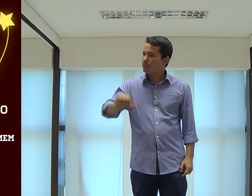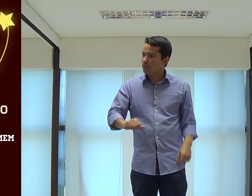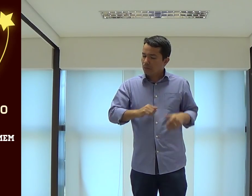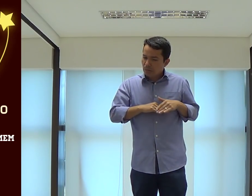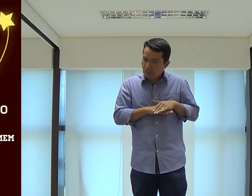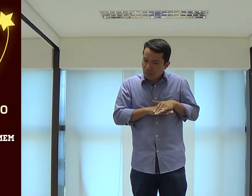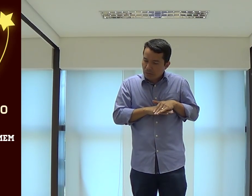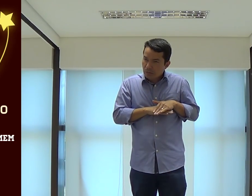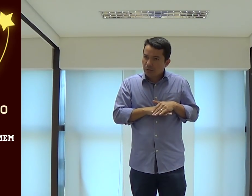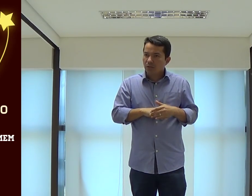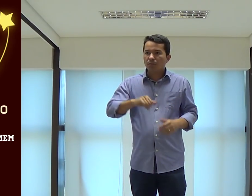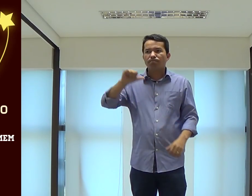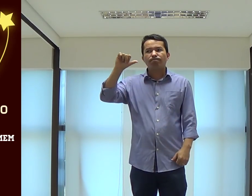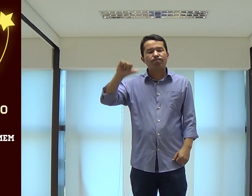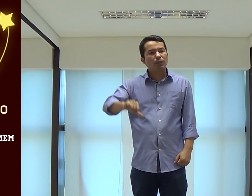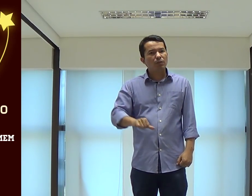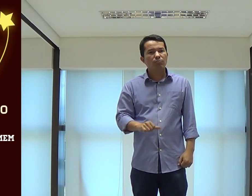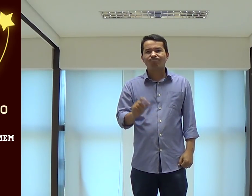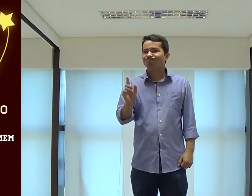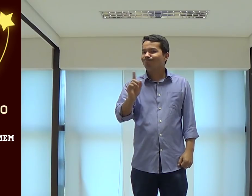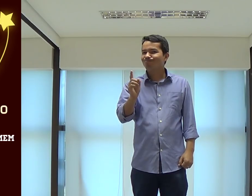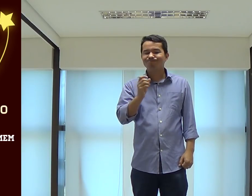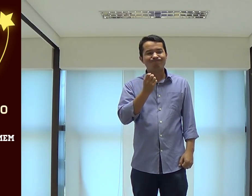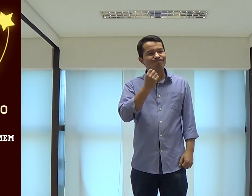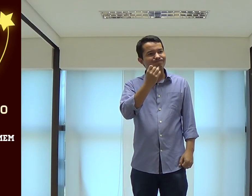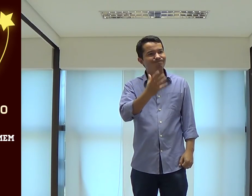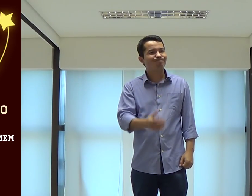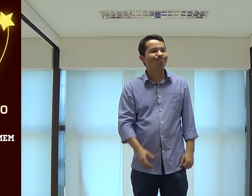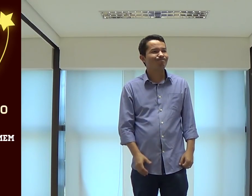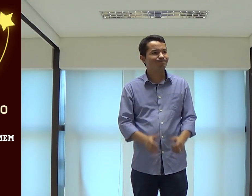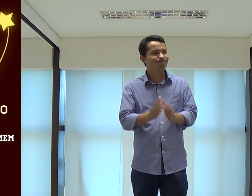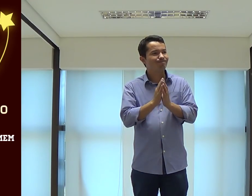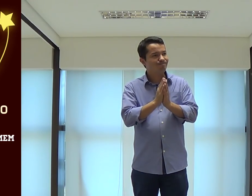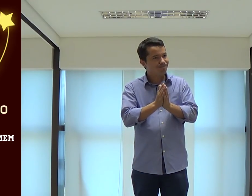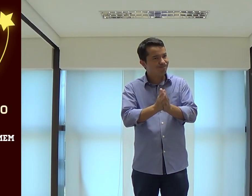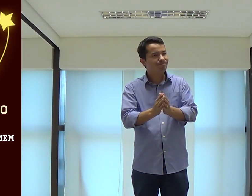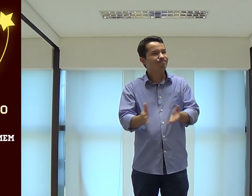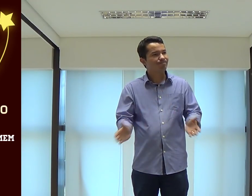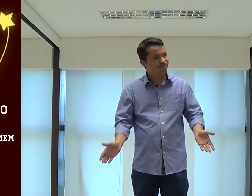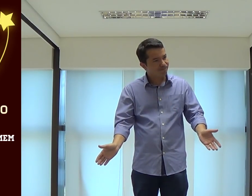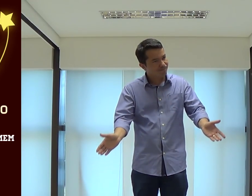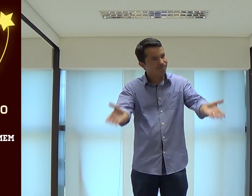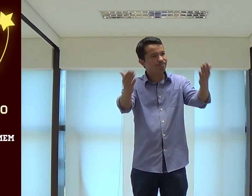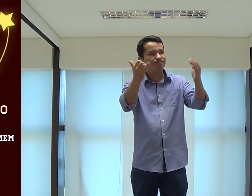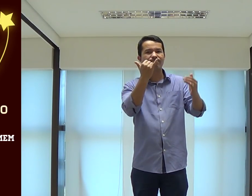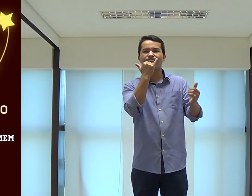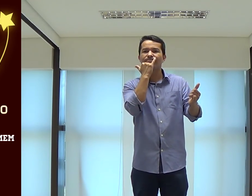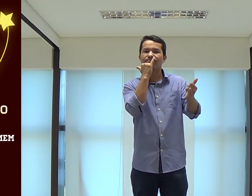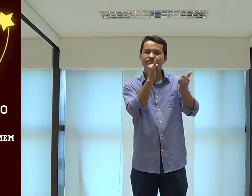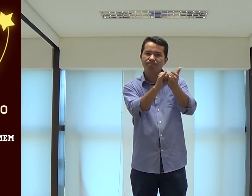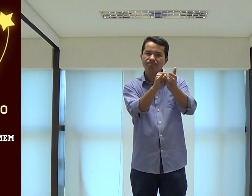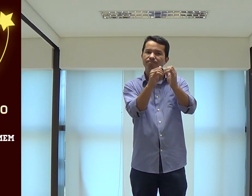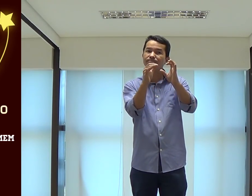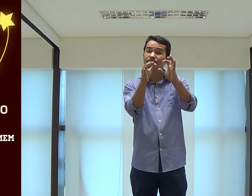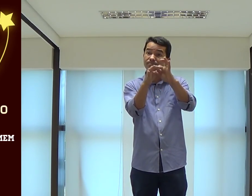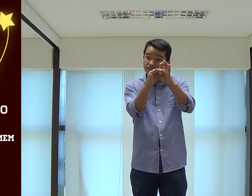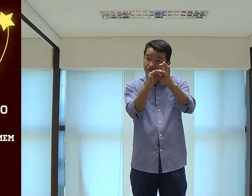A mágoa é ruim você ficar guardando. É muito pior, isso não vai se fazer bem para você. Então, por favor, peça perdão,